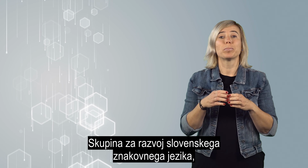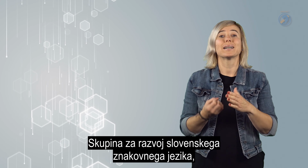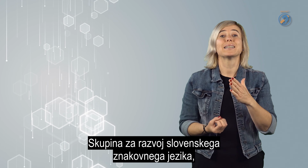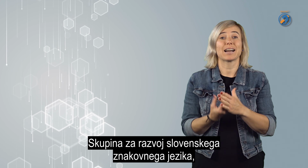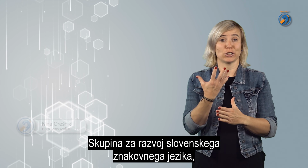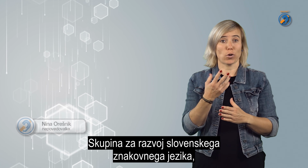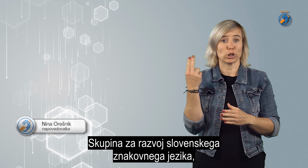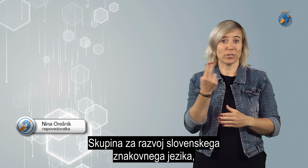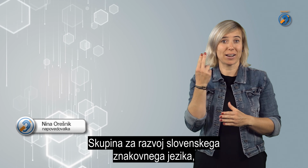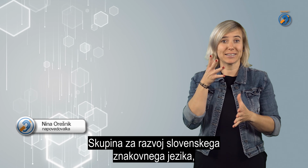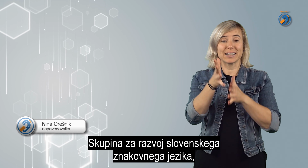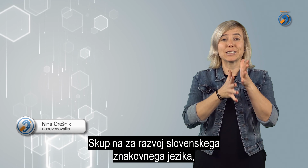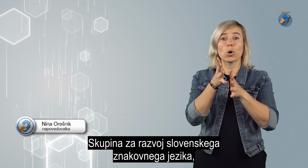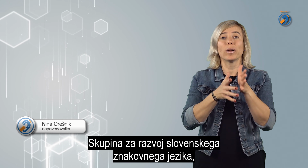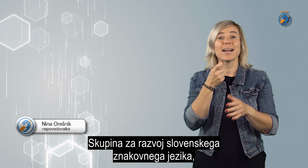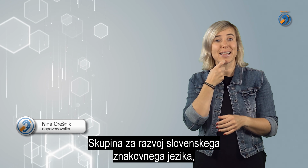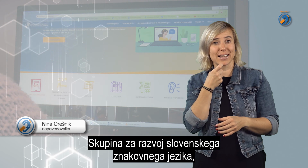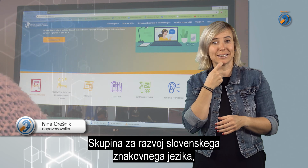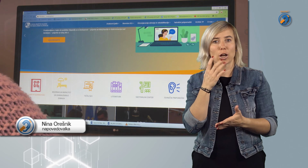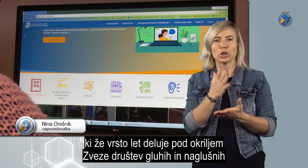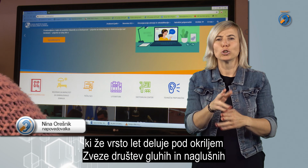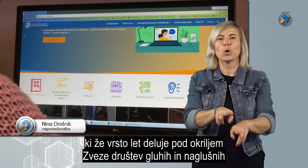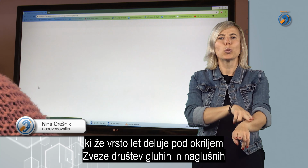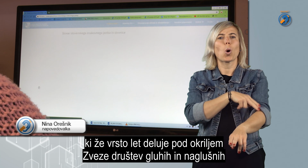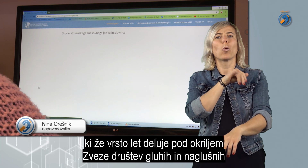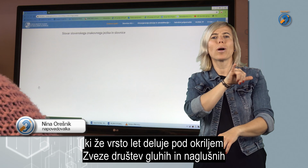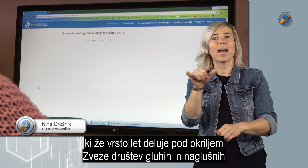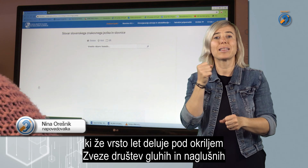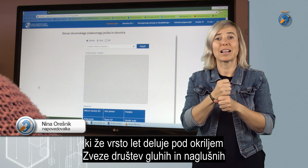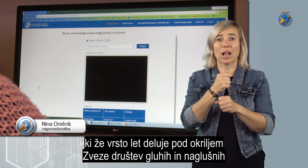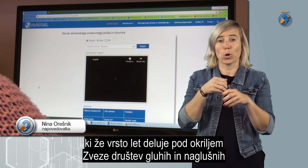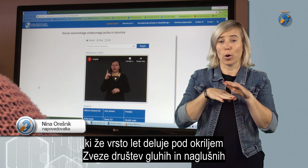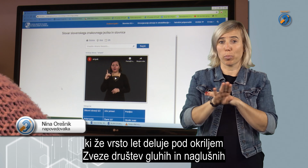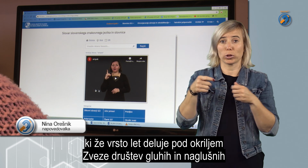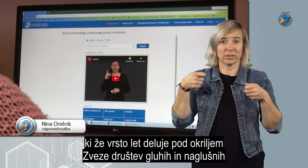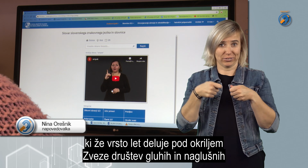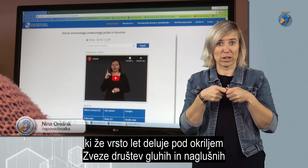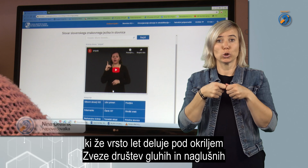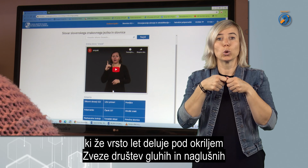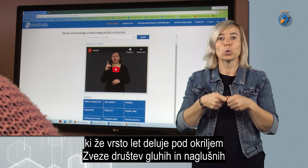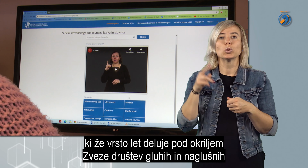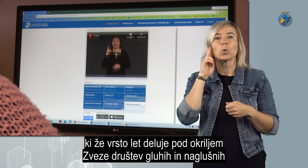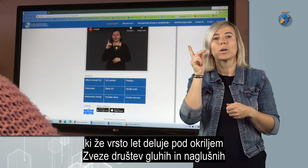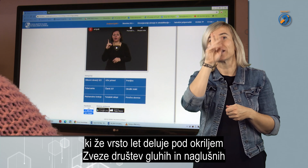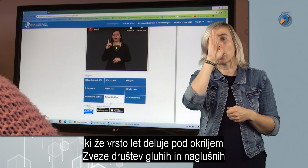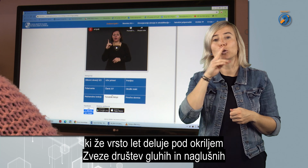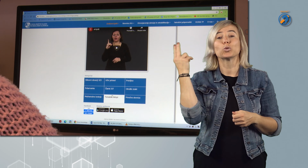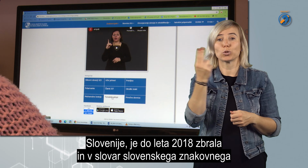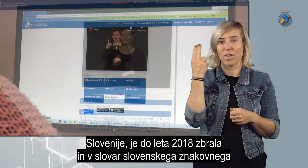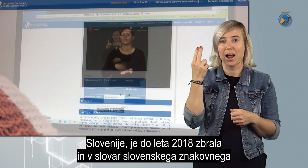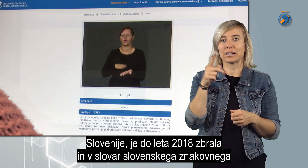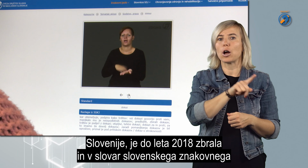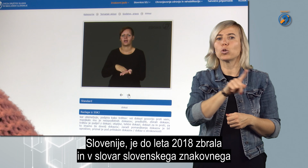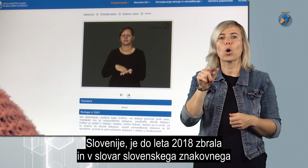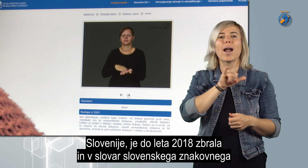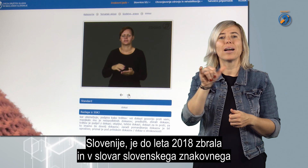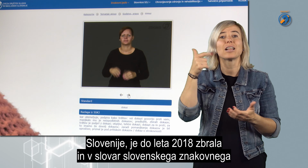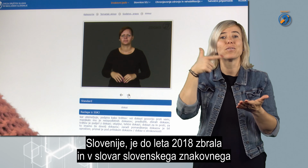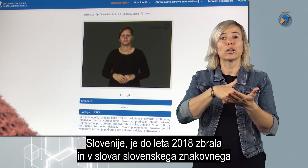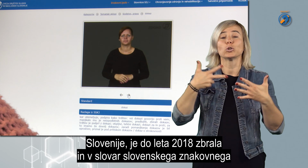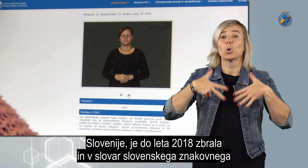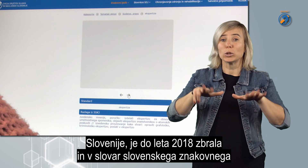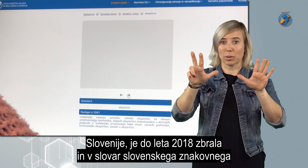Skupina za razvoj slovenskega znakovnega jezika, ki že vrsto let deluje pod okriljem Zveze društev gluhih in naglušnih Slovenije,